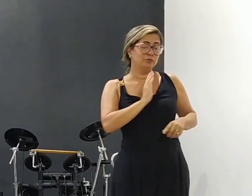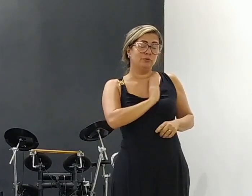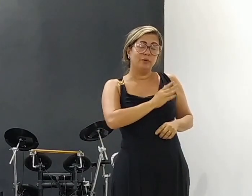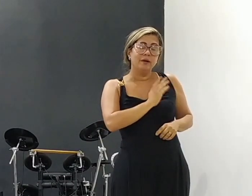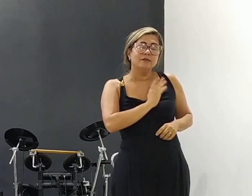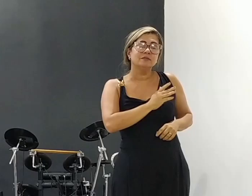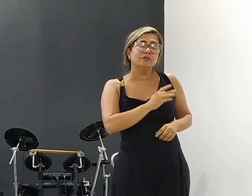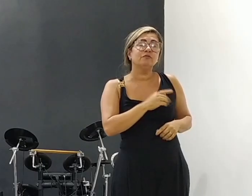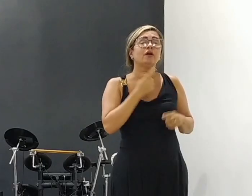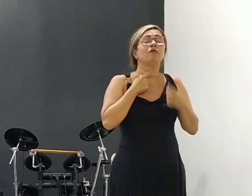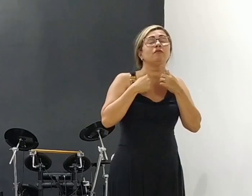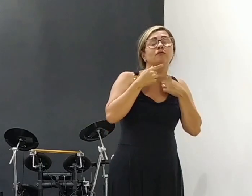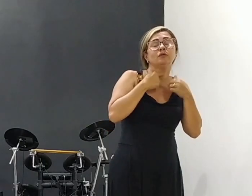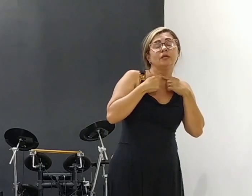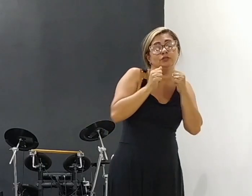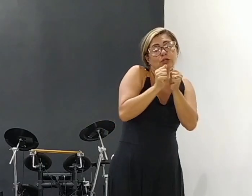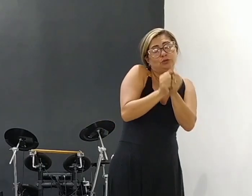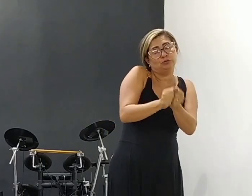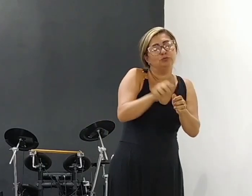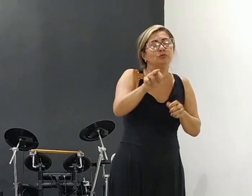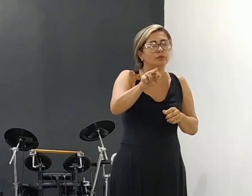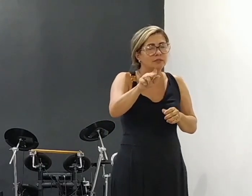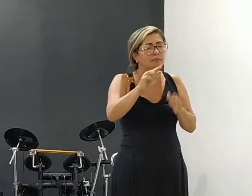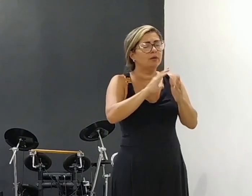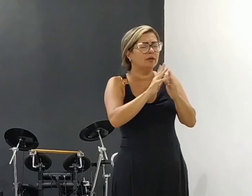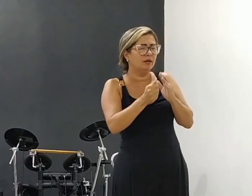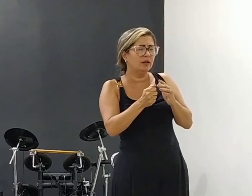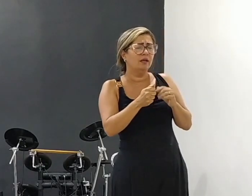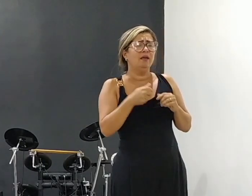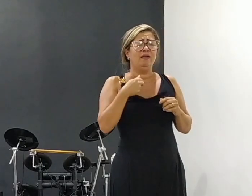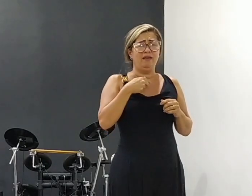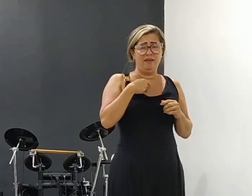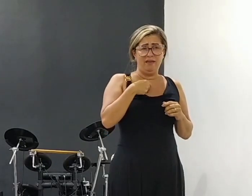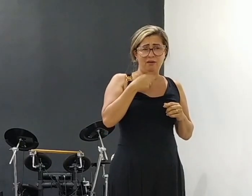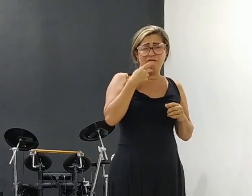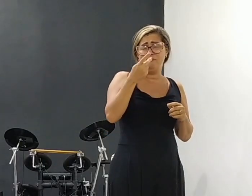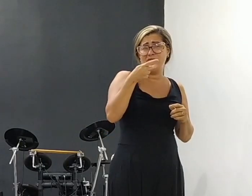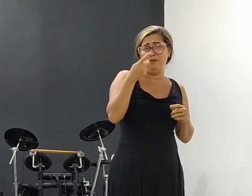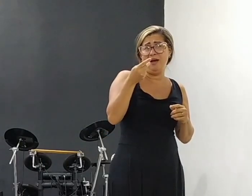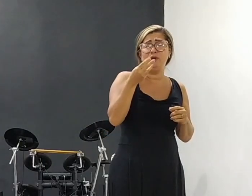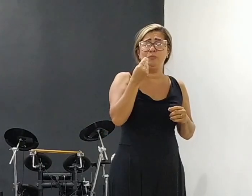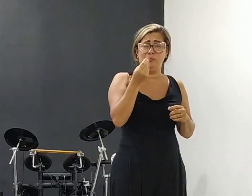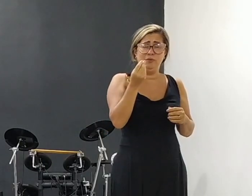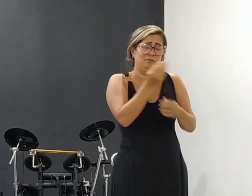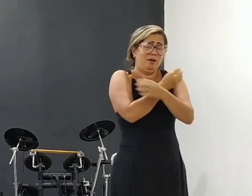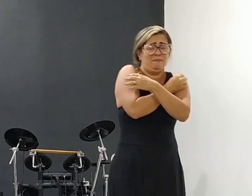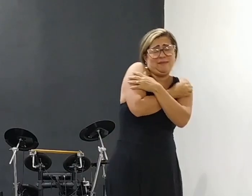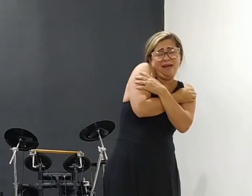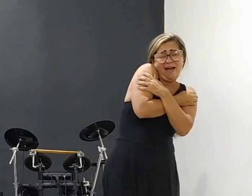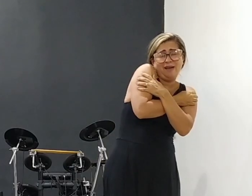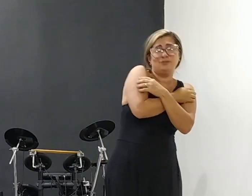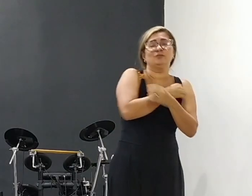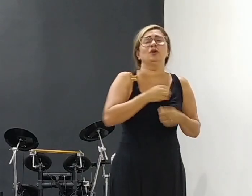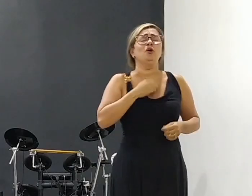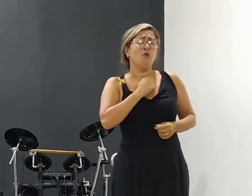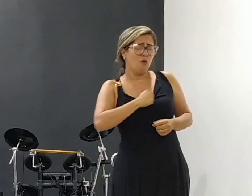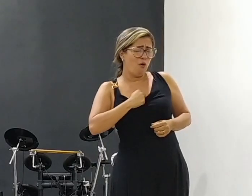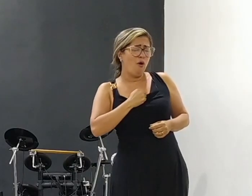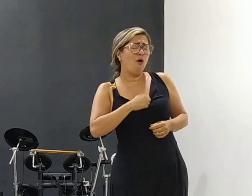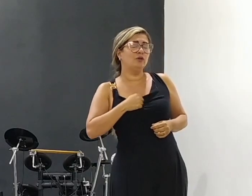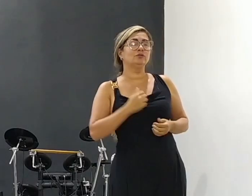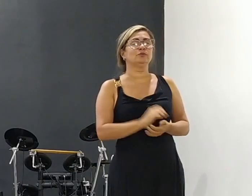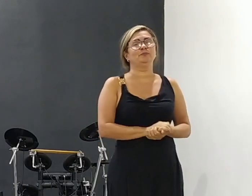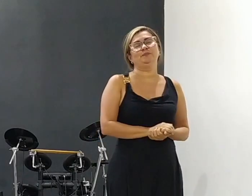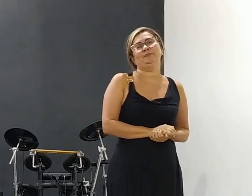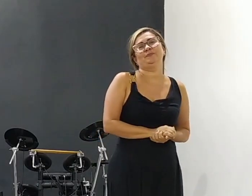fica com vontade de estar aqui com os irmãos. Ainda mais eu que falo um pouco, abraço um pouco, cumprimento um pouco os irmãos, né? Para